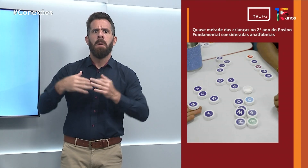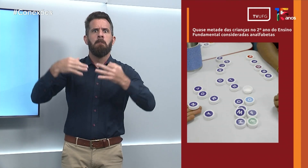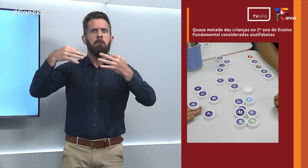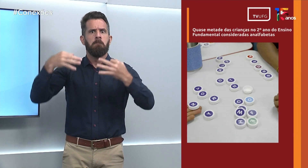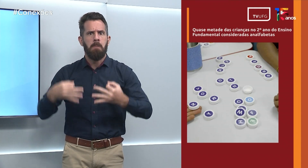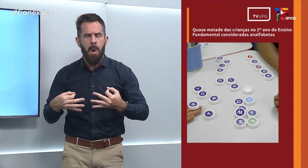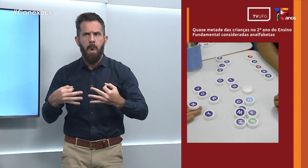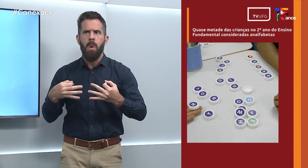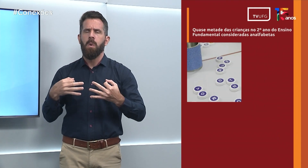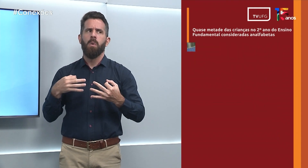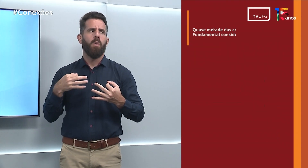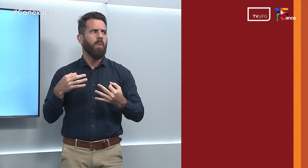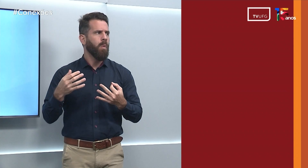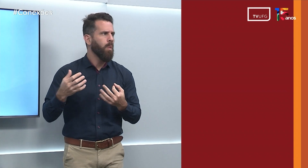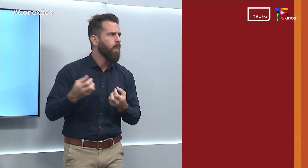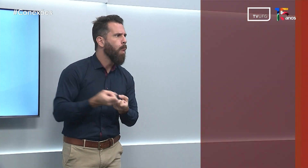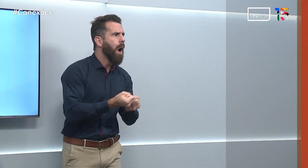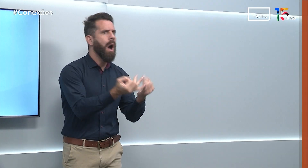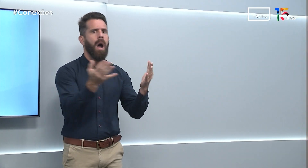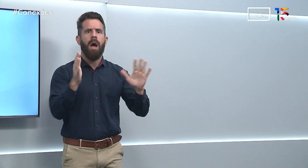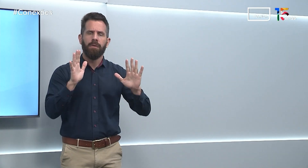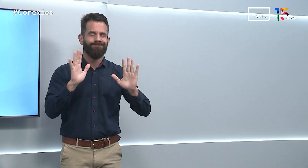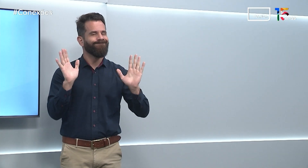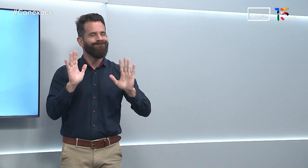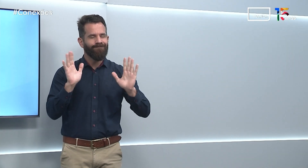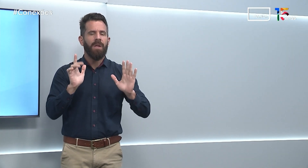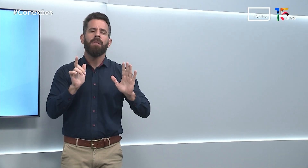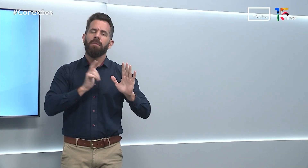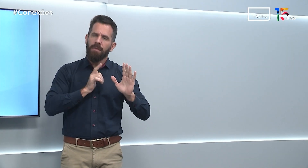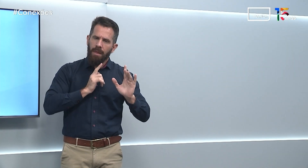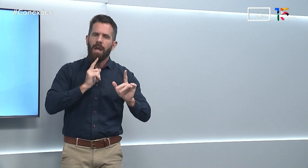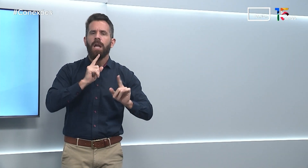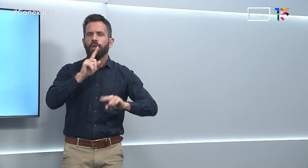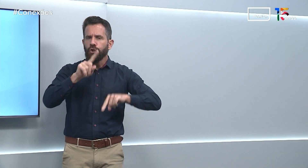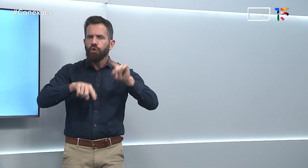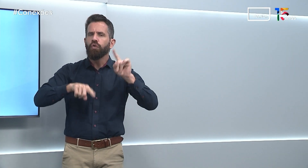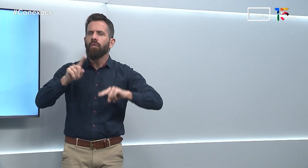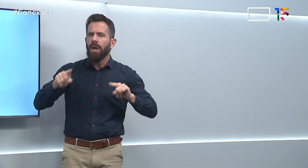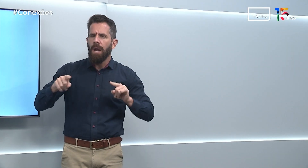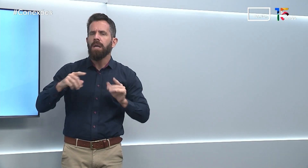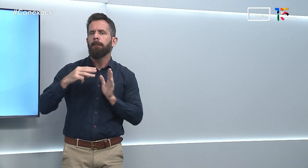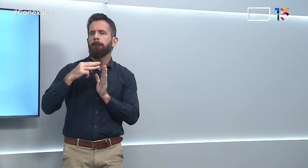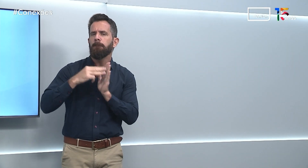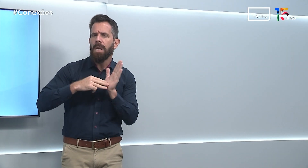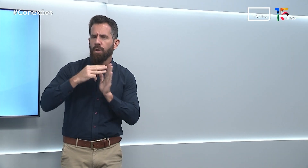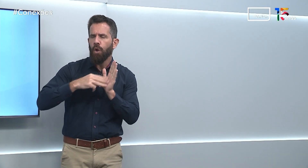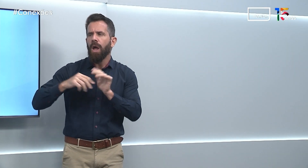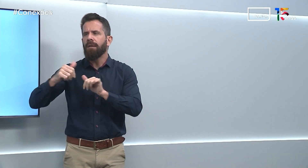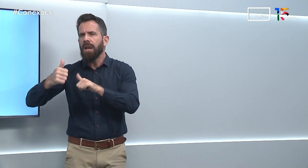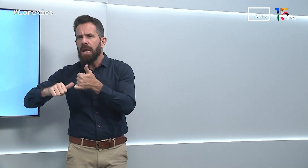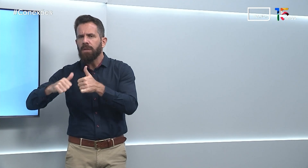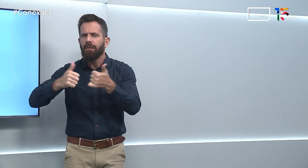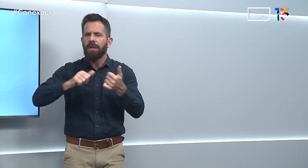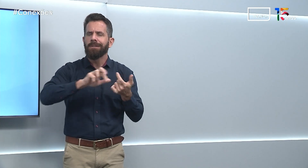da alfabetização, já que existem diferentes metodologias entre as